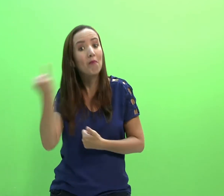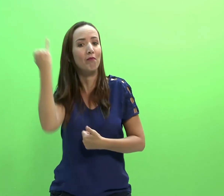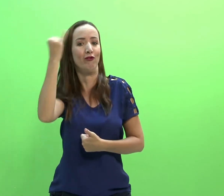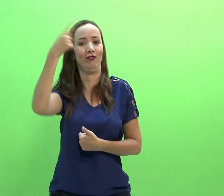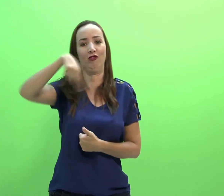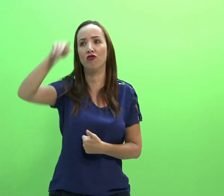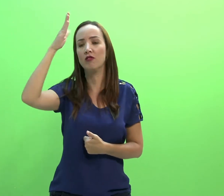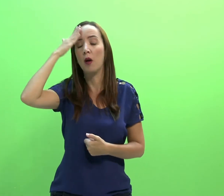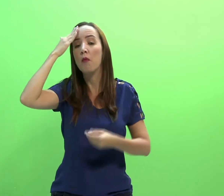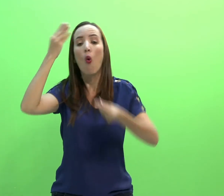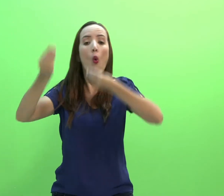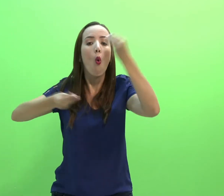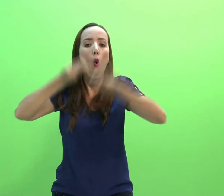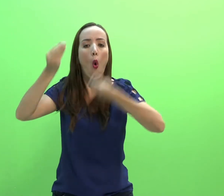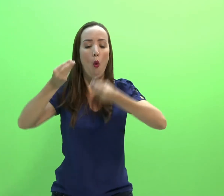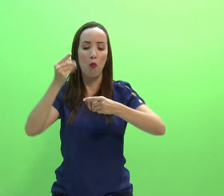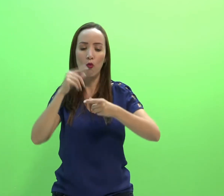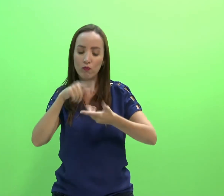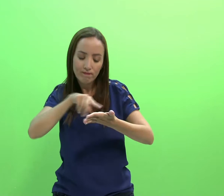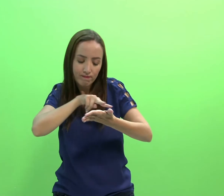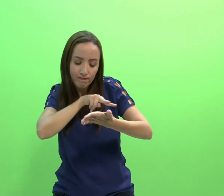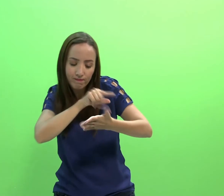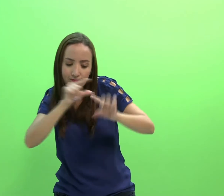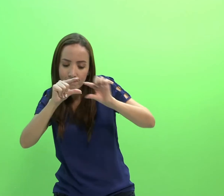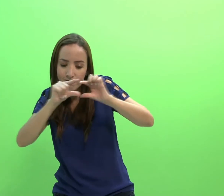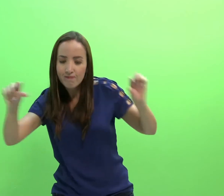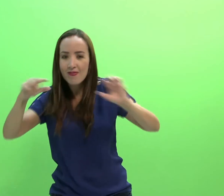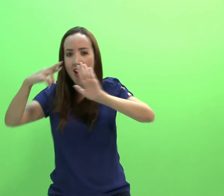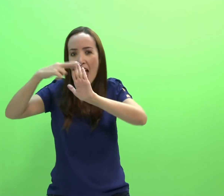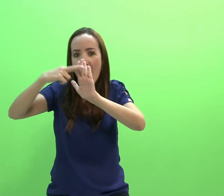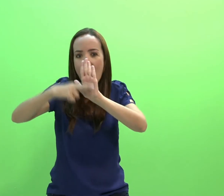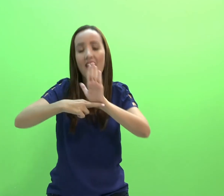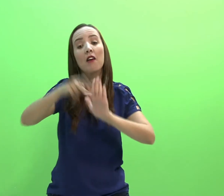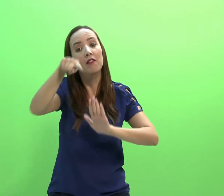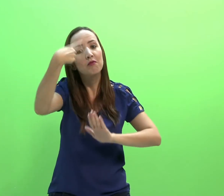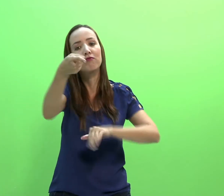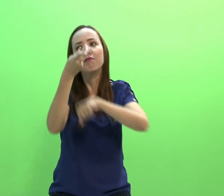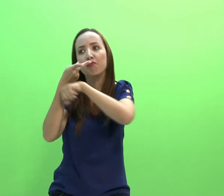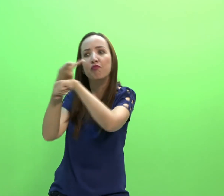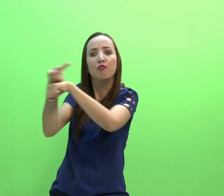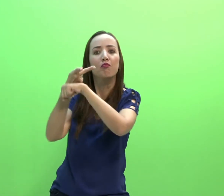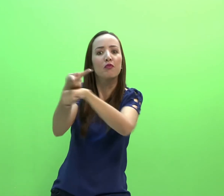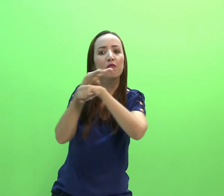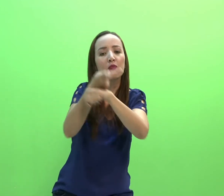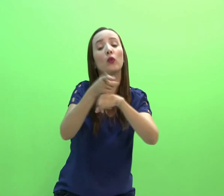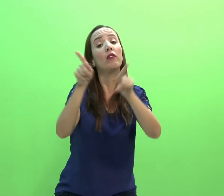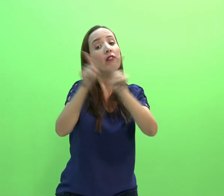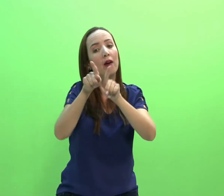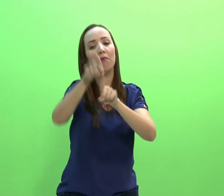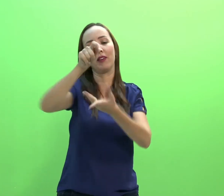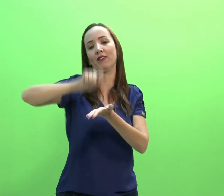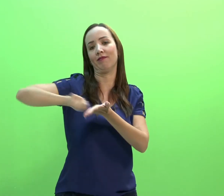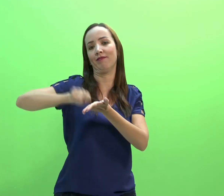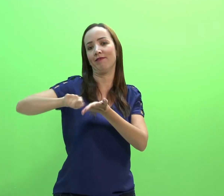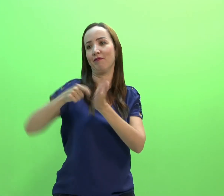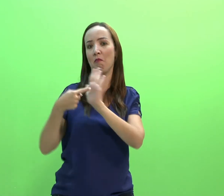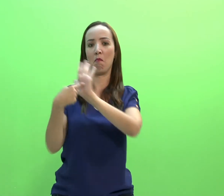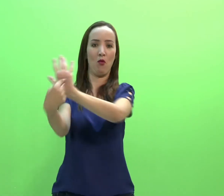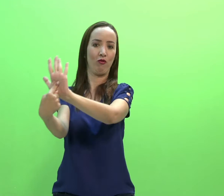nós temos referência e vocês precisam saber como colocar essa referência.